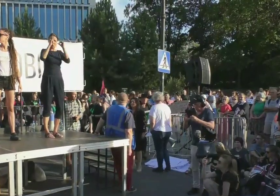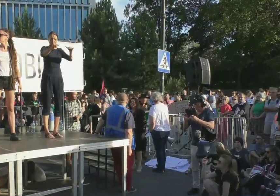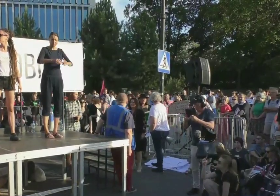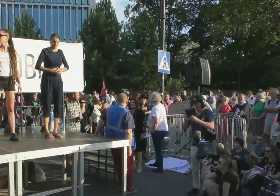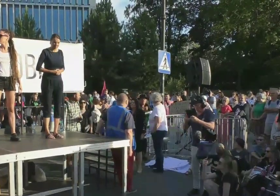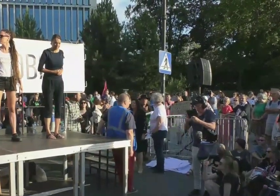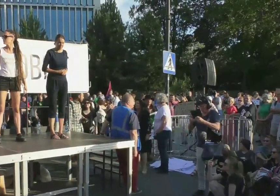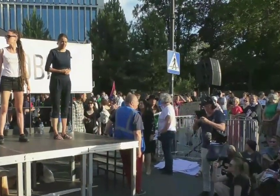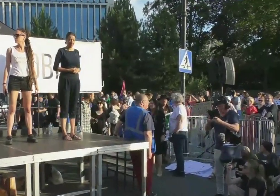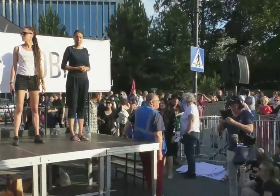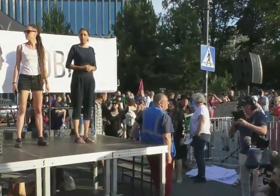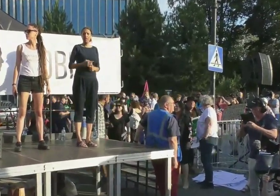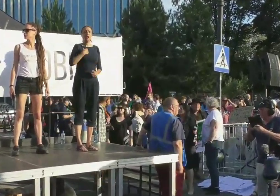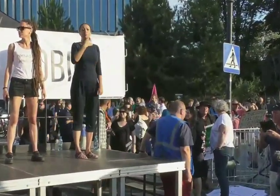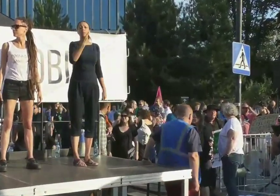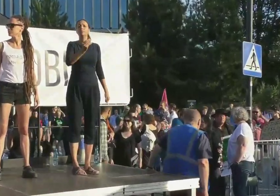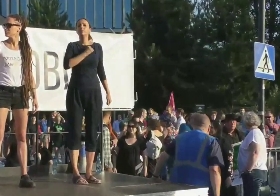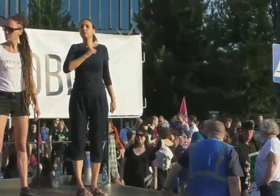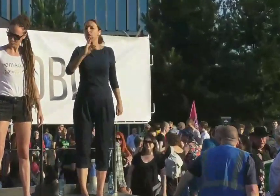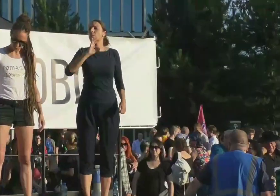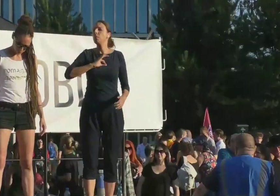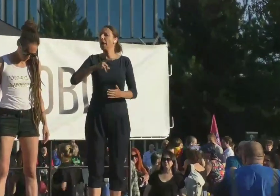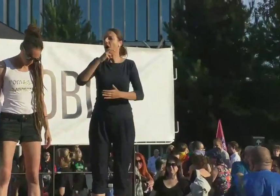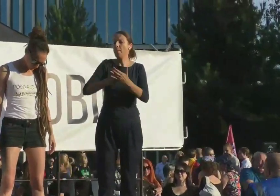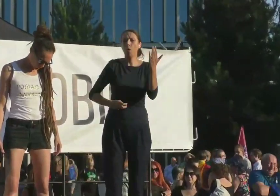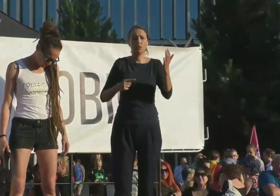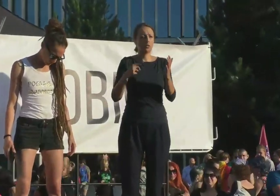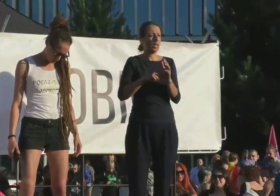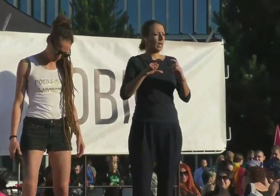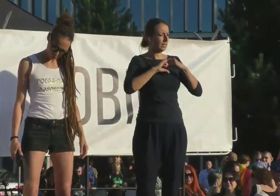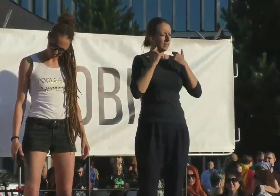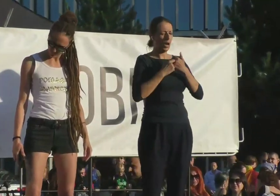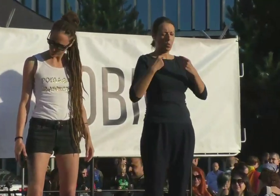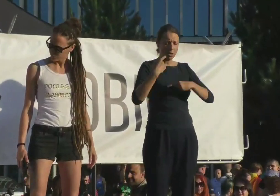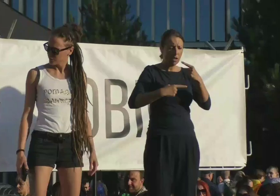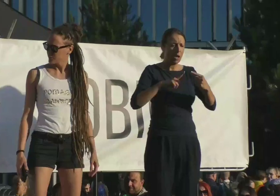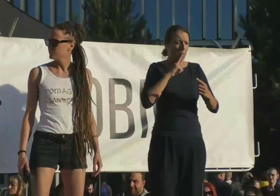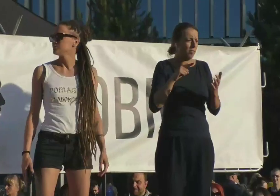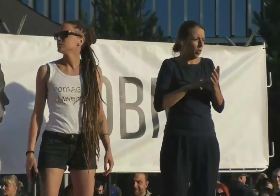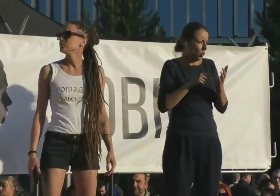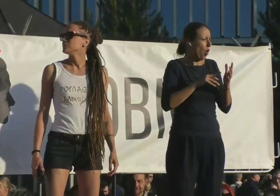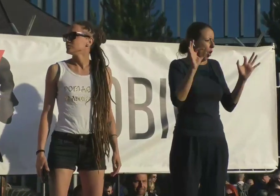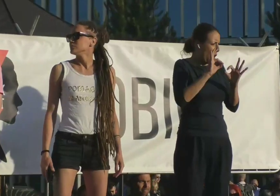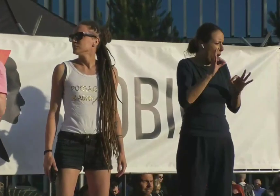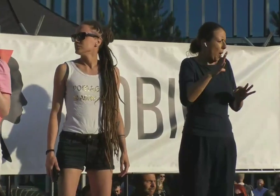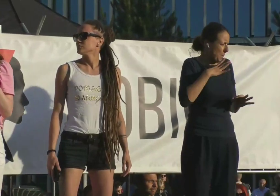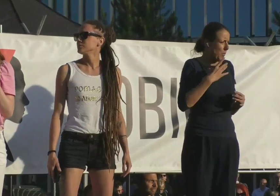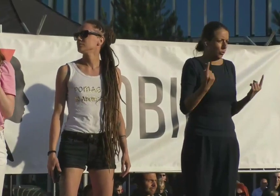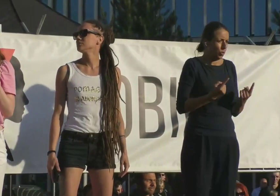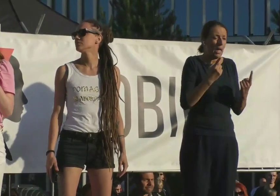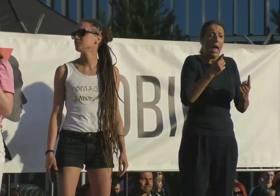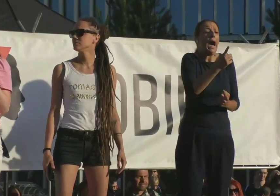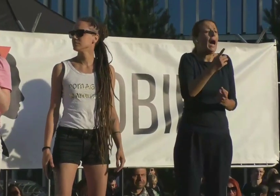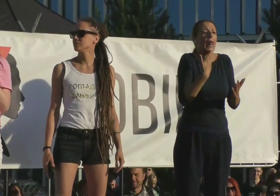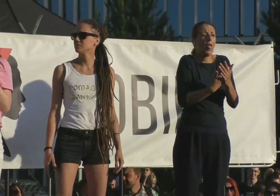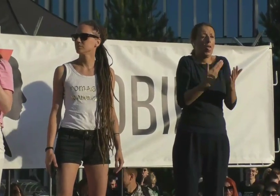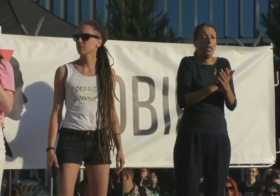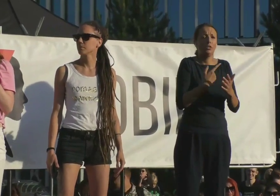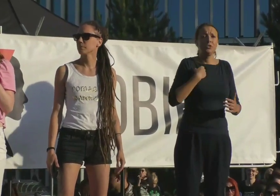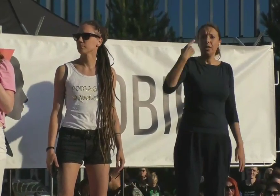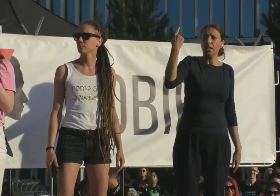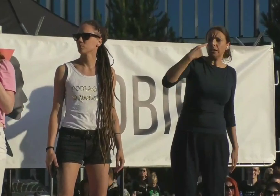Muszę powiedzieć, że moja aborcja, sam przebieg był czymś strasznym, ale nie dlatego, że zagrażało mi jakieś